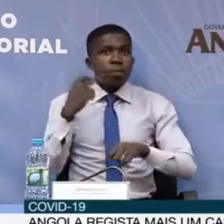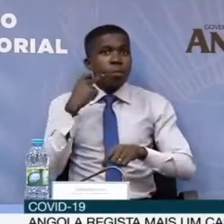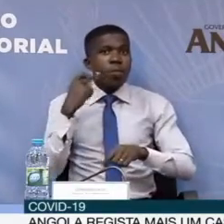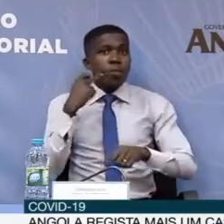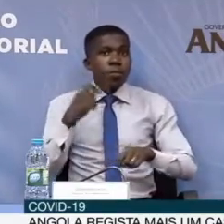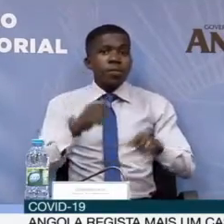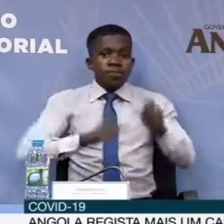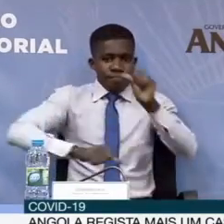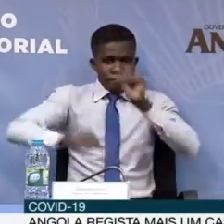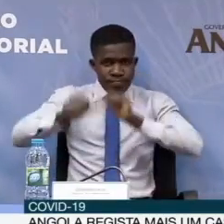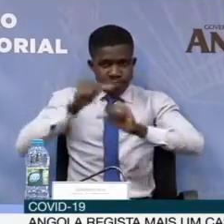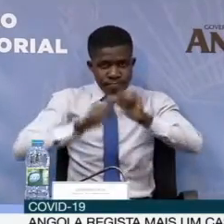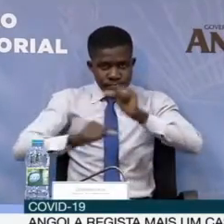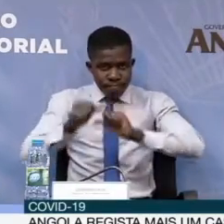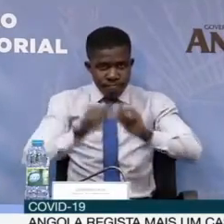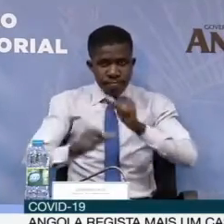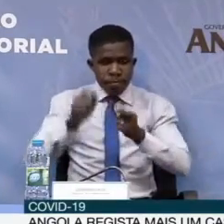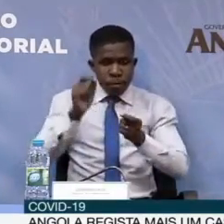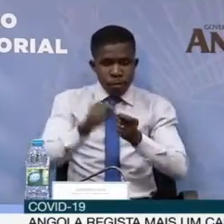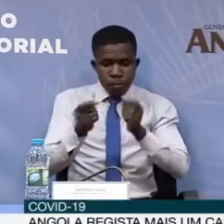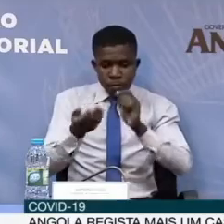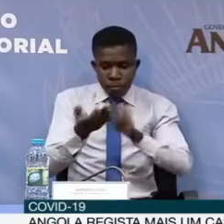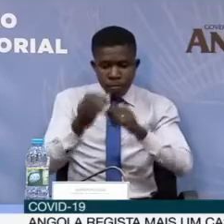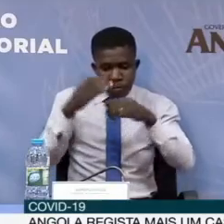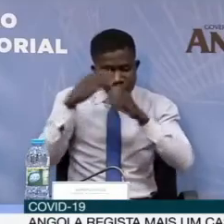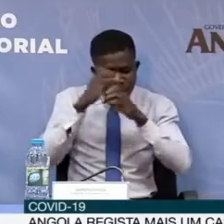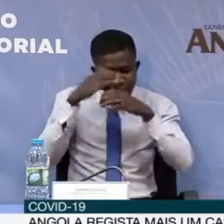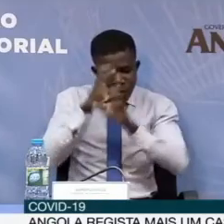à nova quarentena institucional.